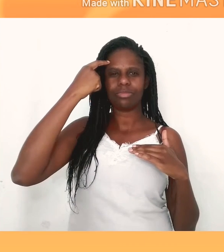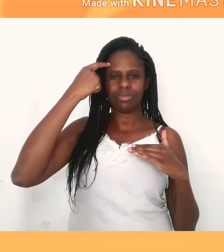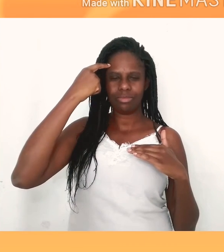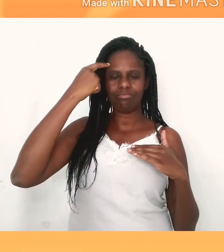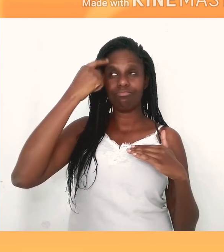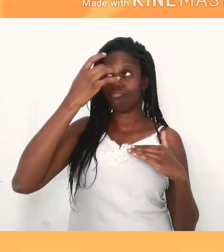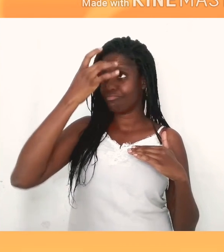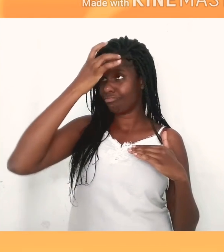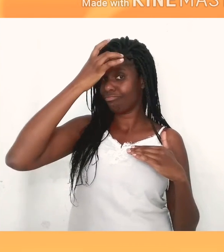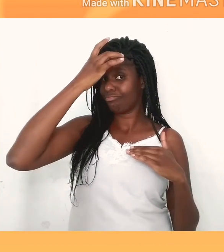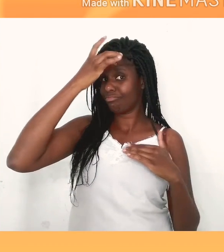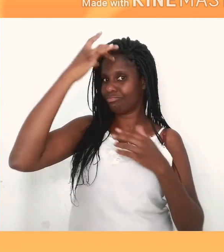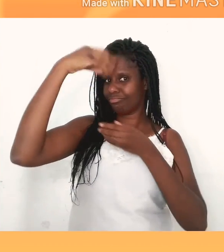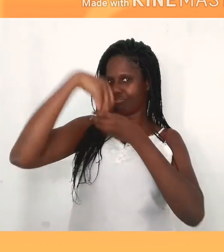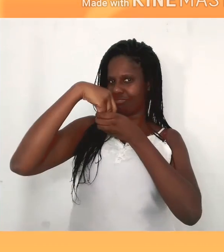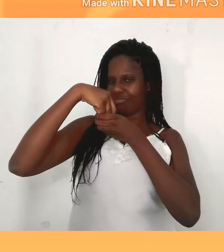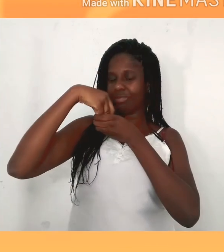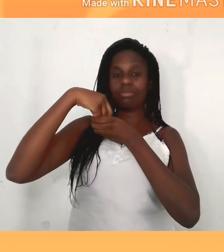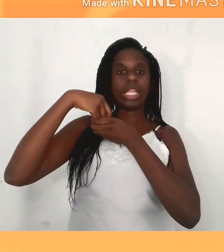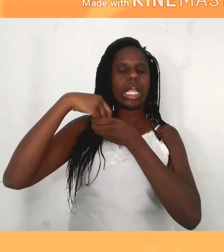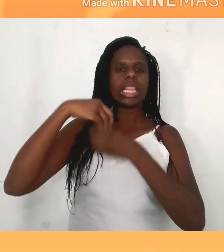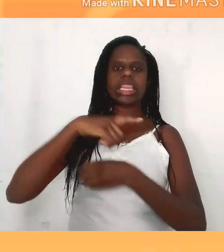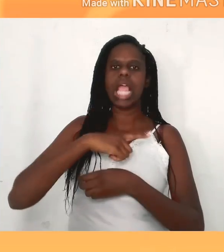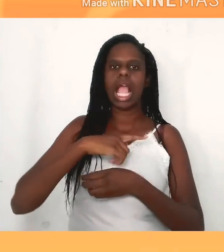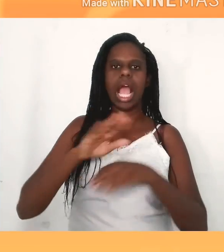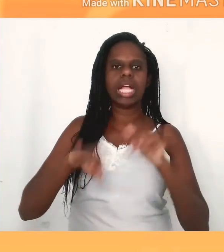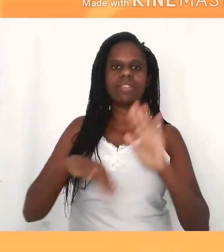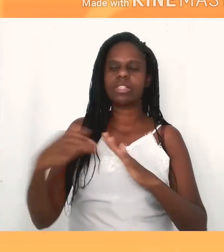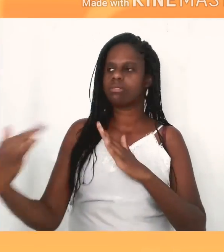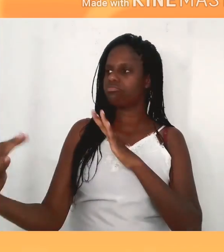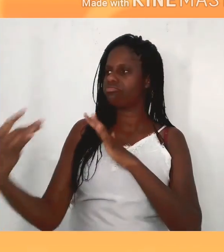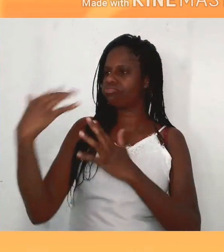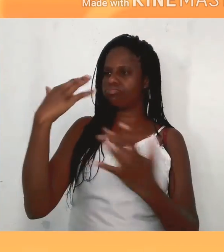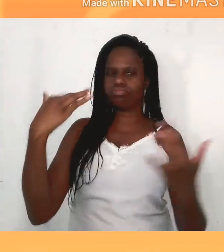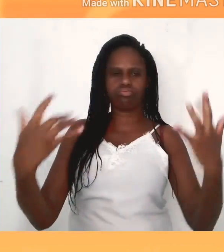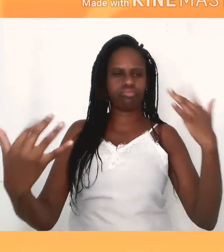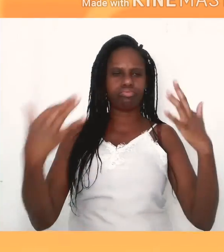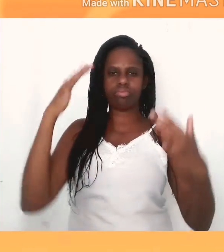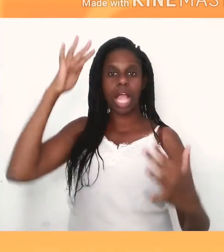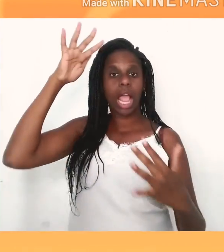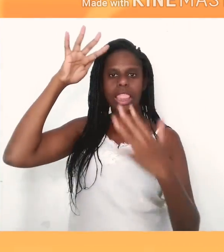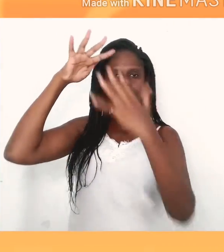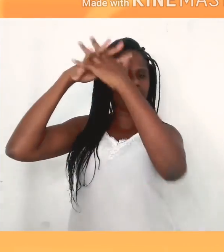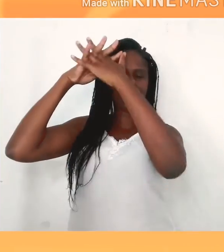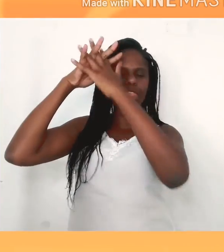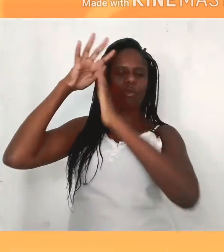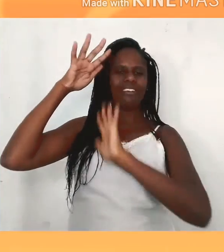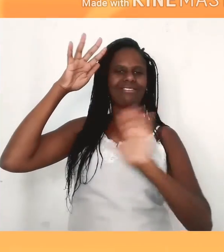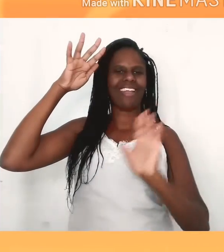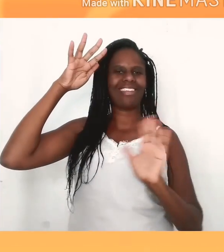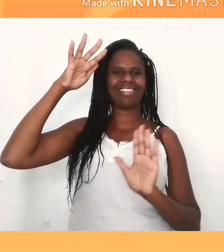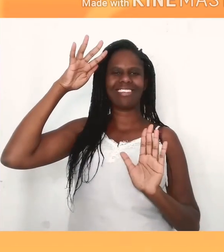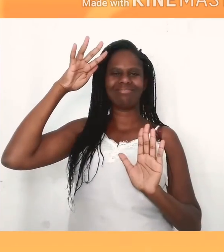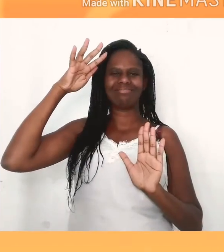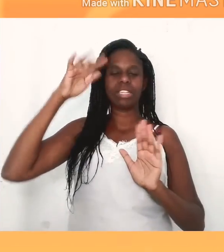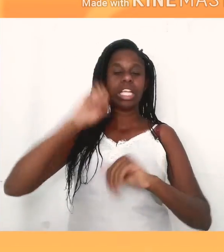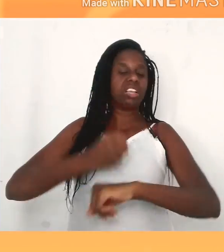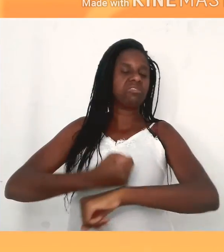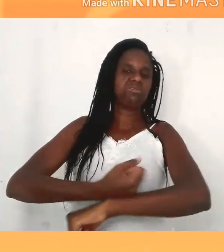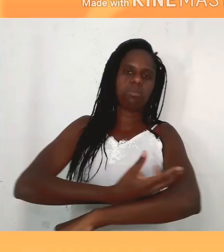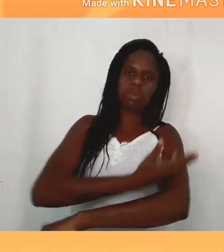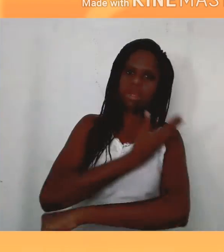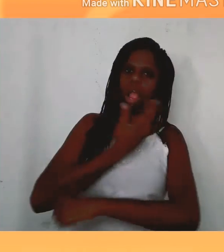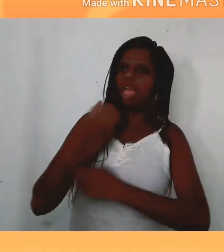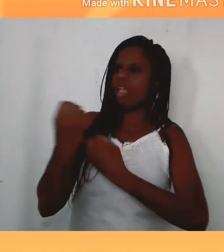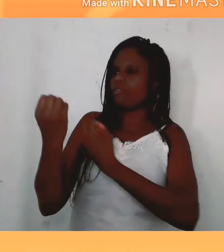a manifestação dela da nossa consciência, não é perturbada por variações, nem emocionais, nem